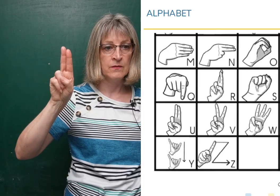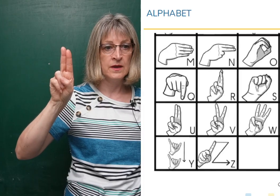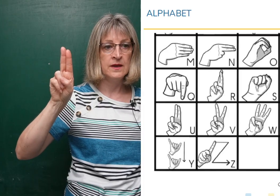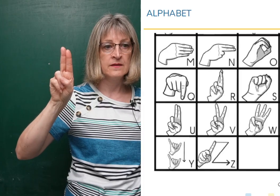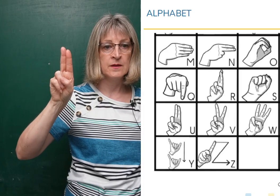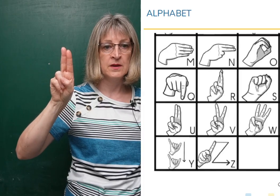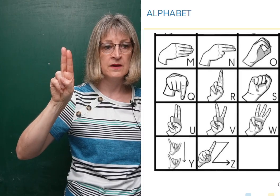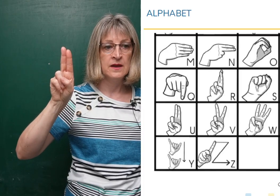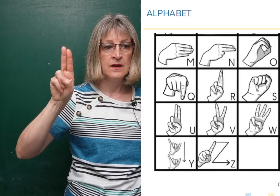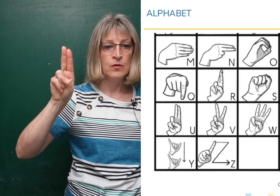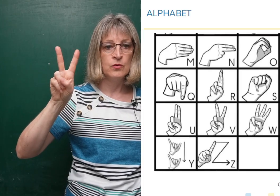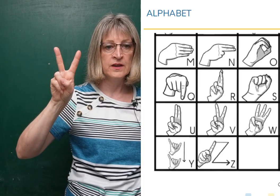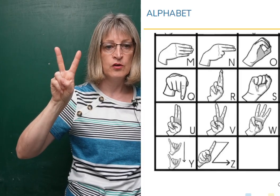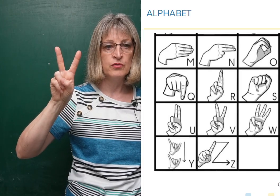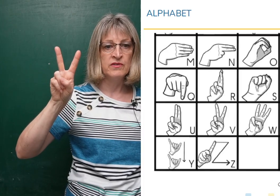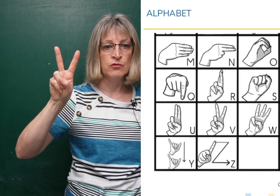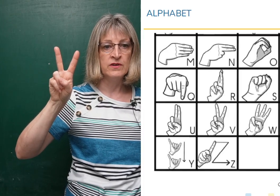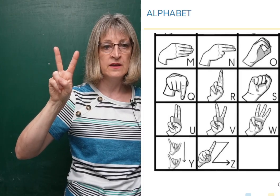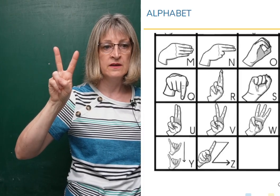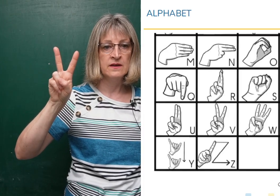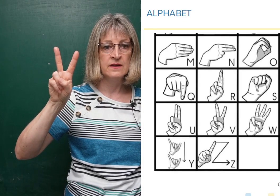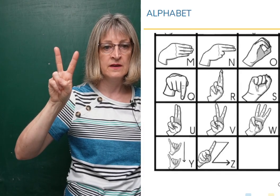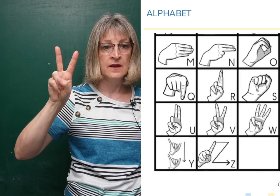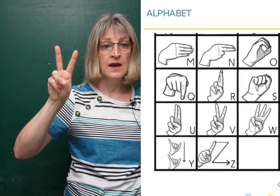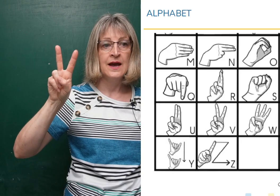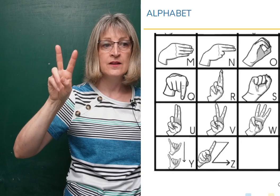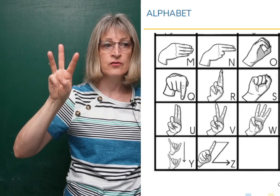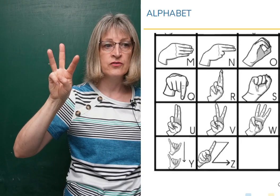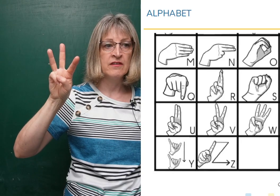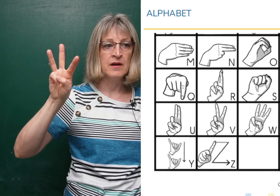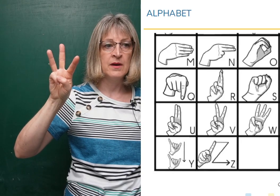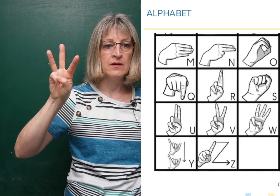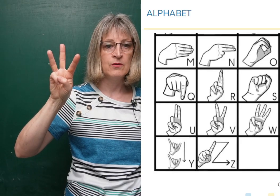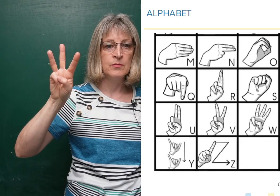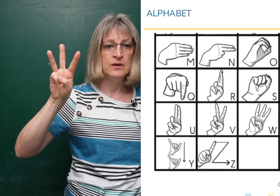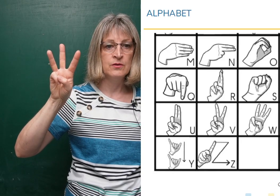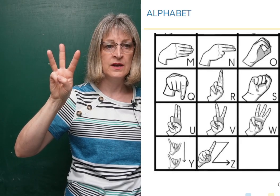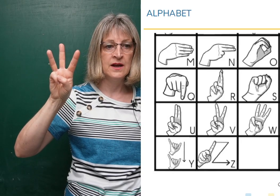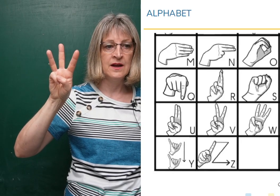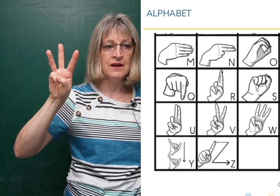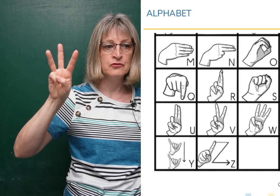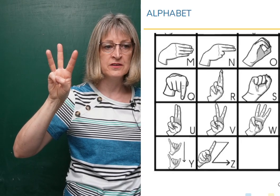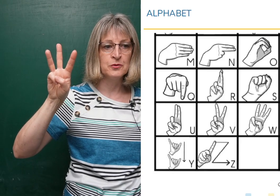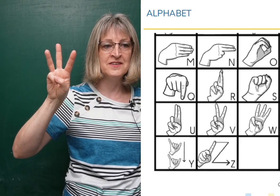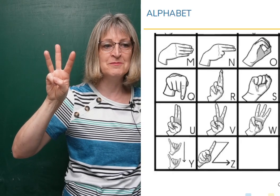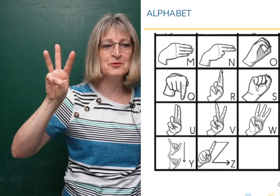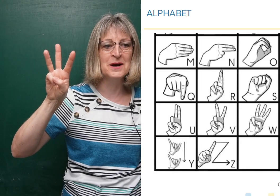Ouais, très bien. On décolle pour faire le V. Attention, ça va faire mal. On rajoute un troisième doigt pour